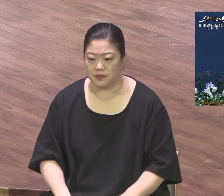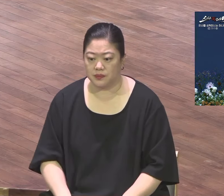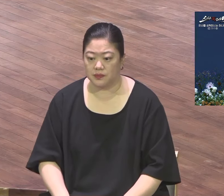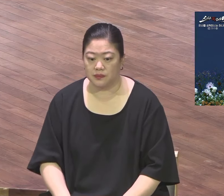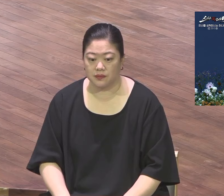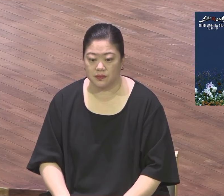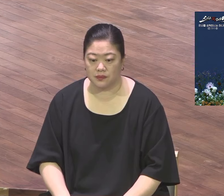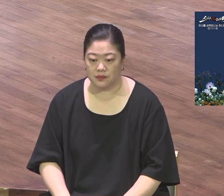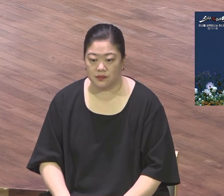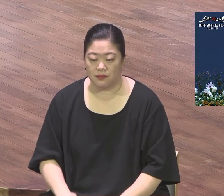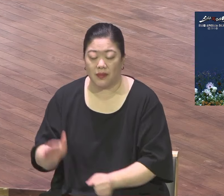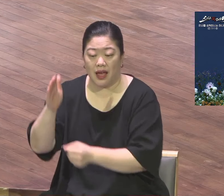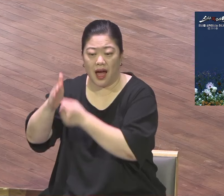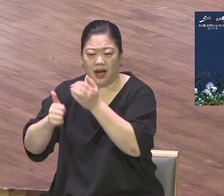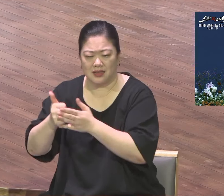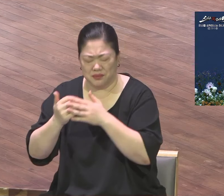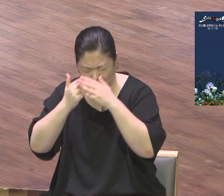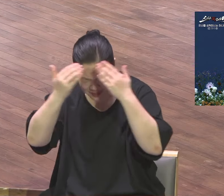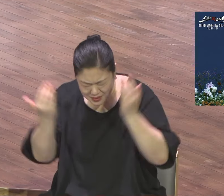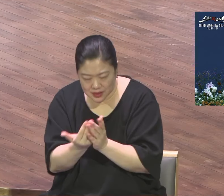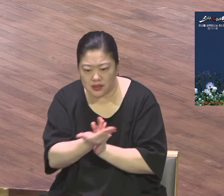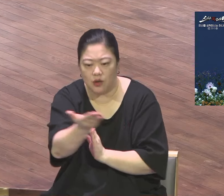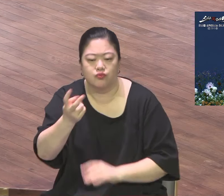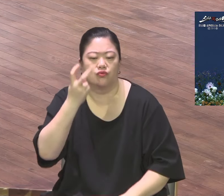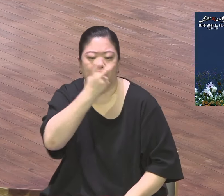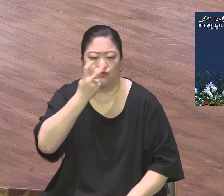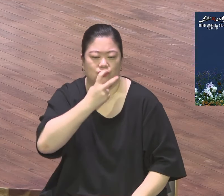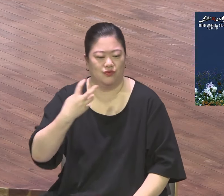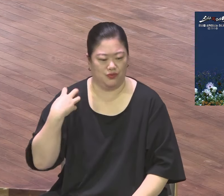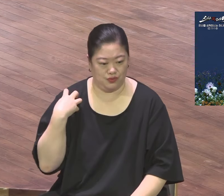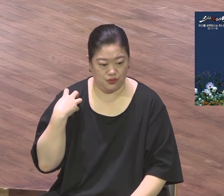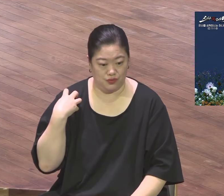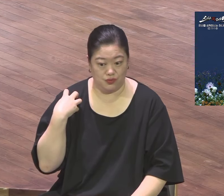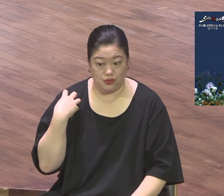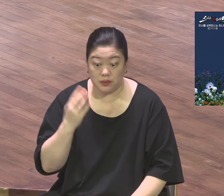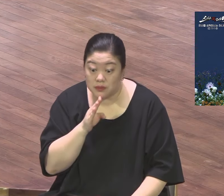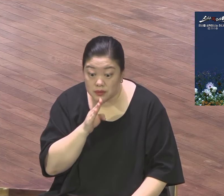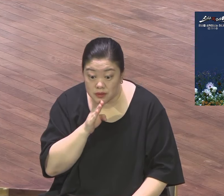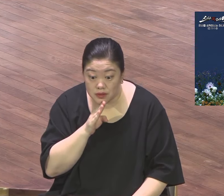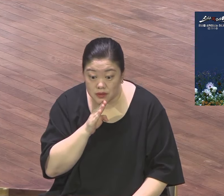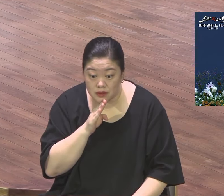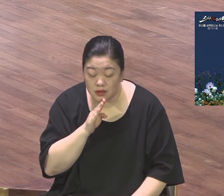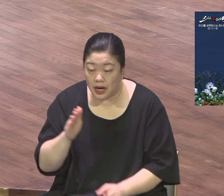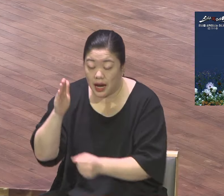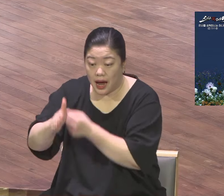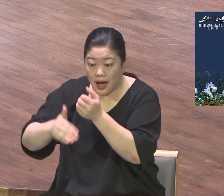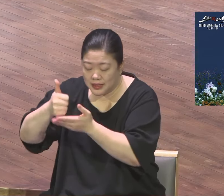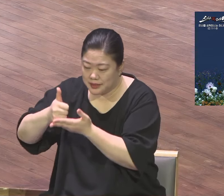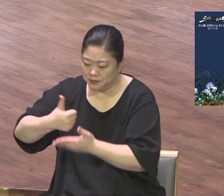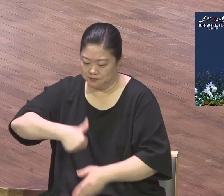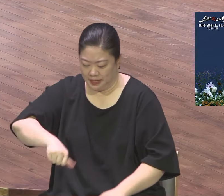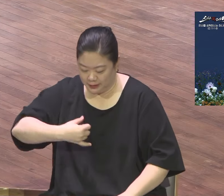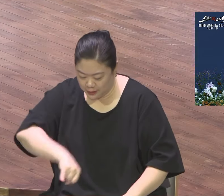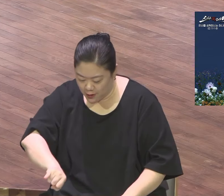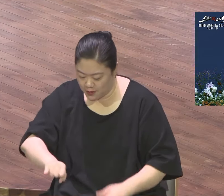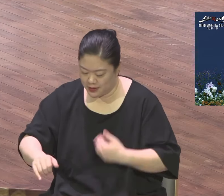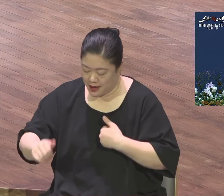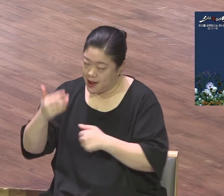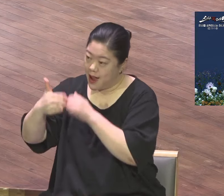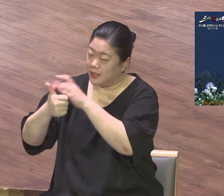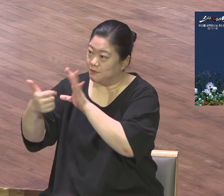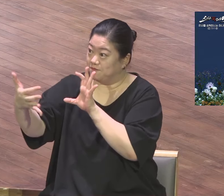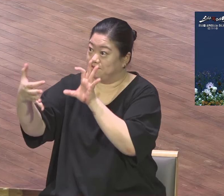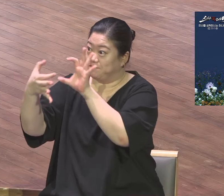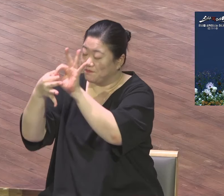하나님의 손에 이게 되어야 하나님 자녀예요. 하나님의 전지전능하심, 내 인생의 모든 것을